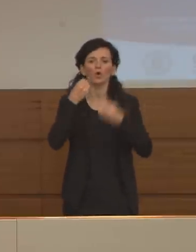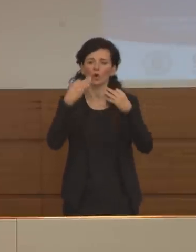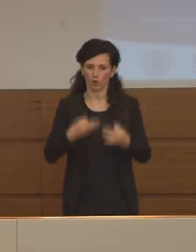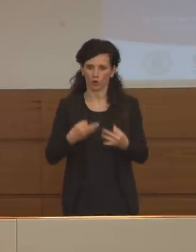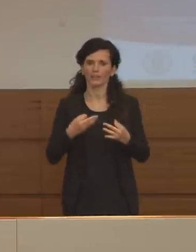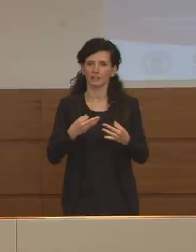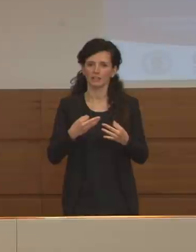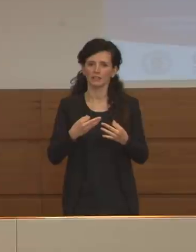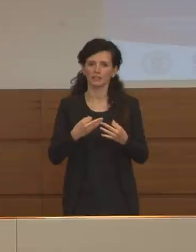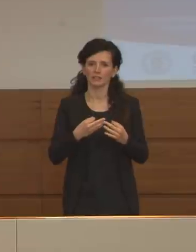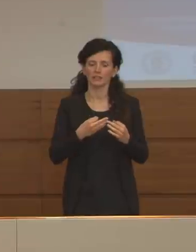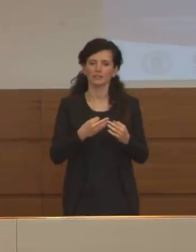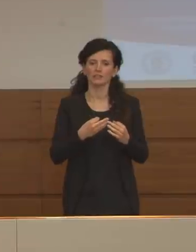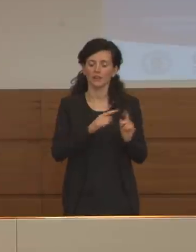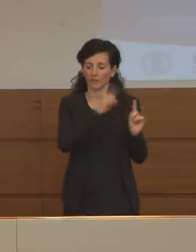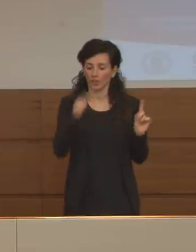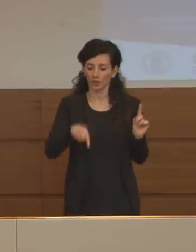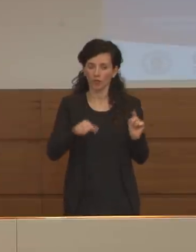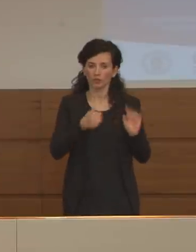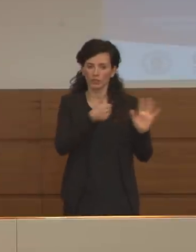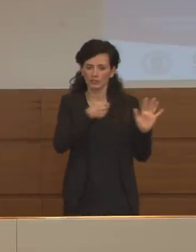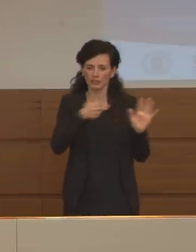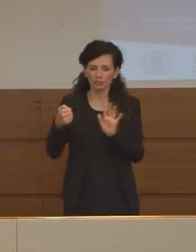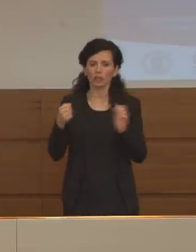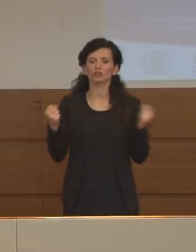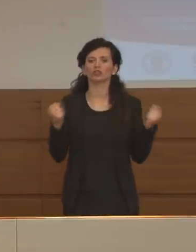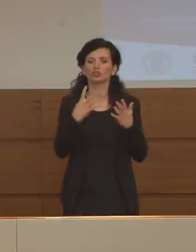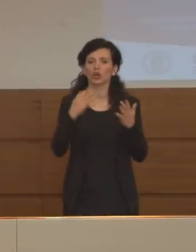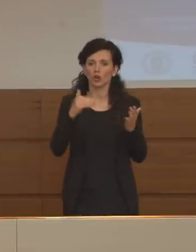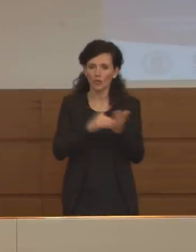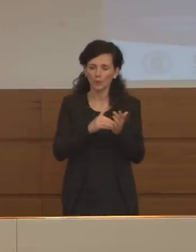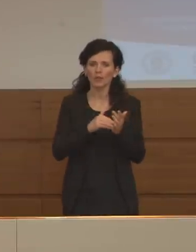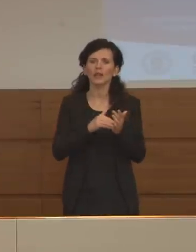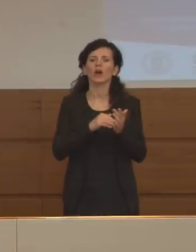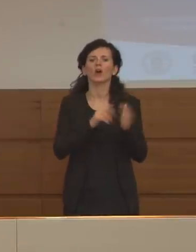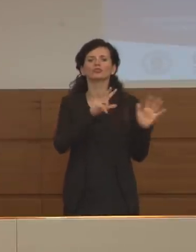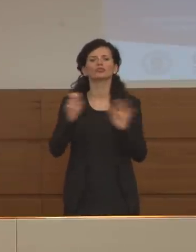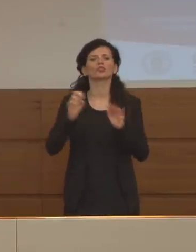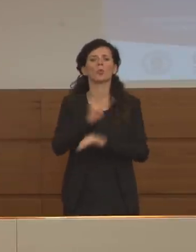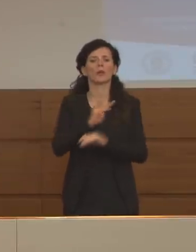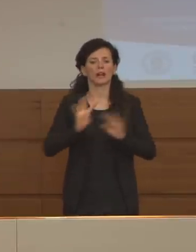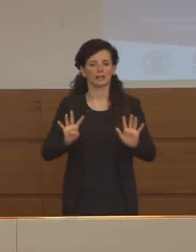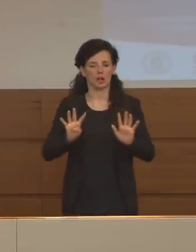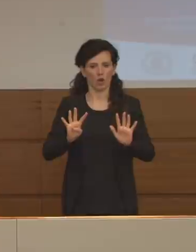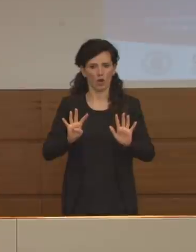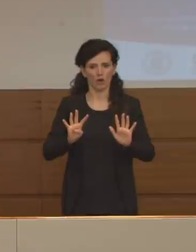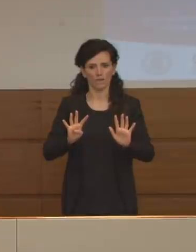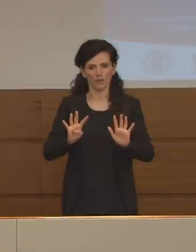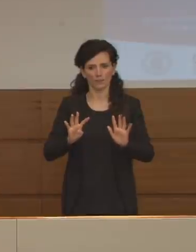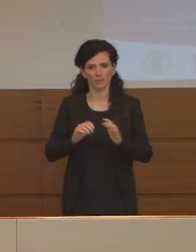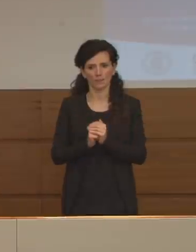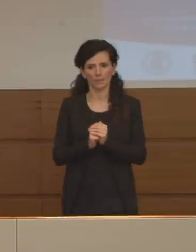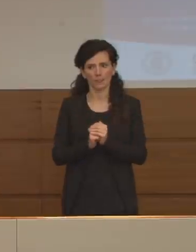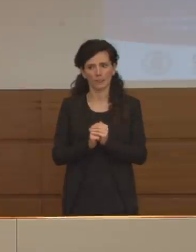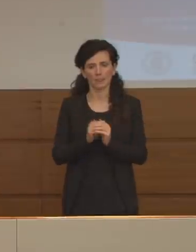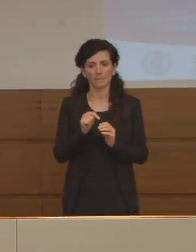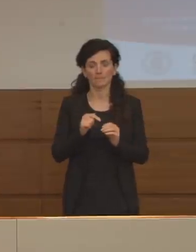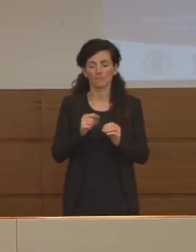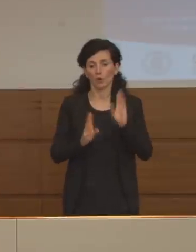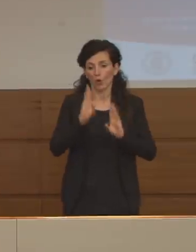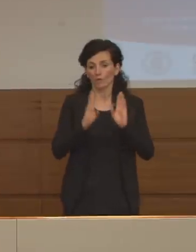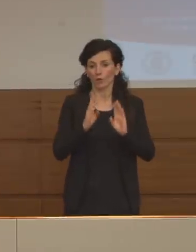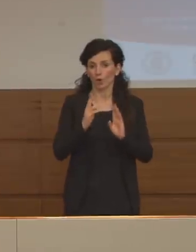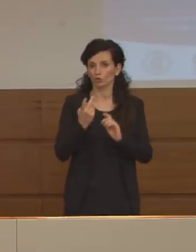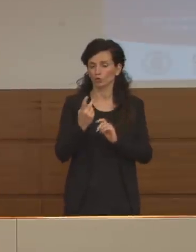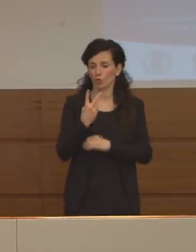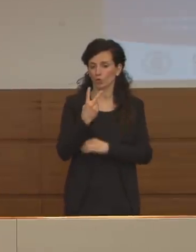odierna sono 619 1849 e rispetto a due giorni fa